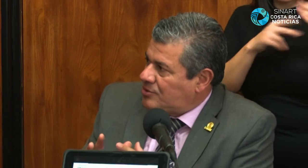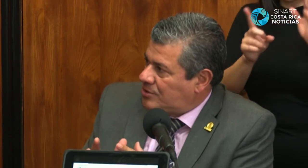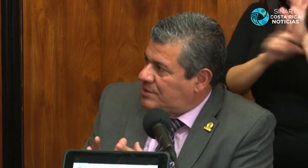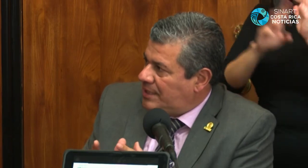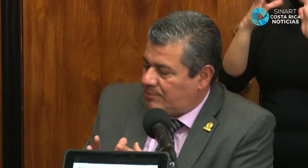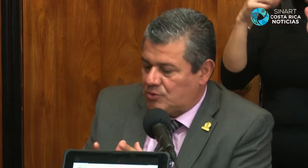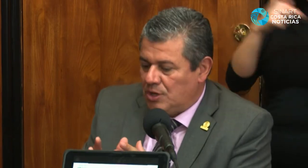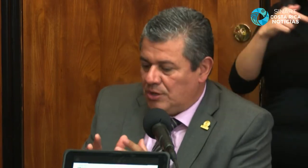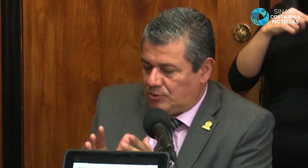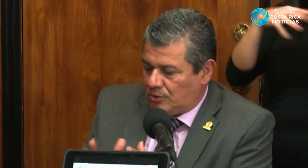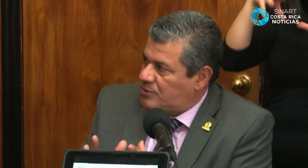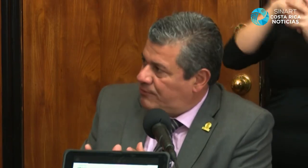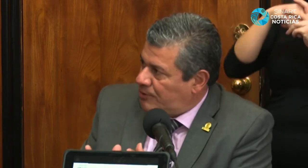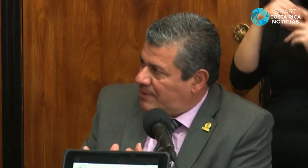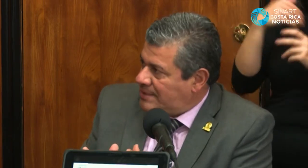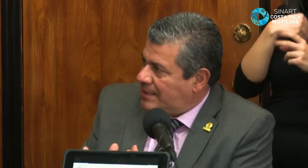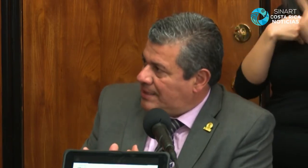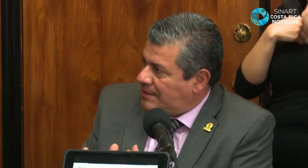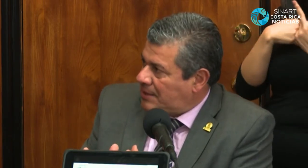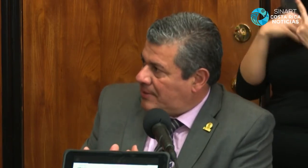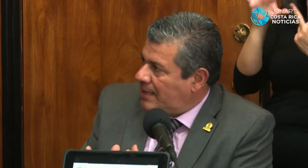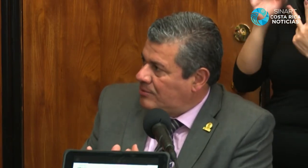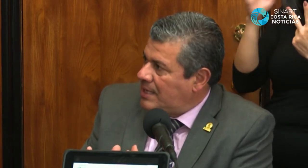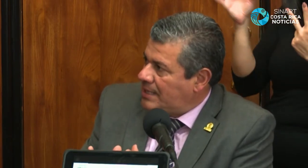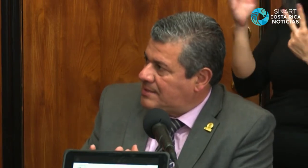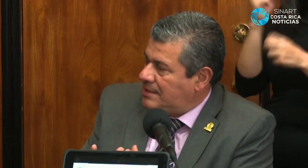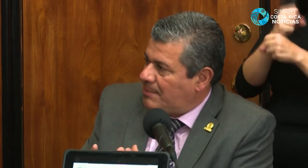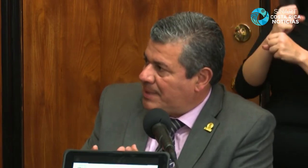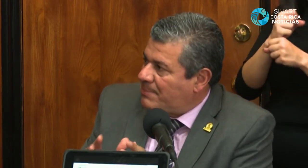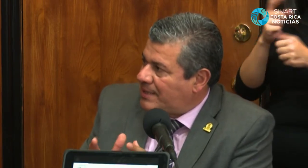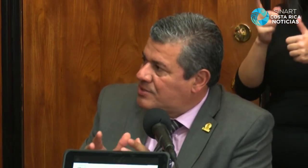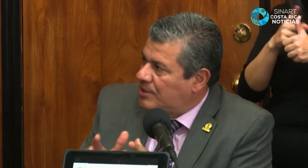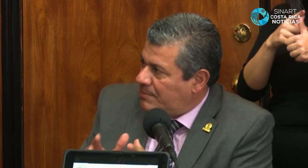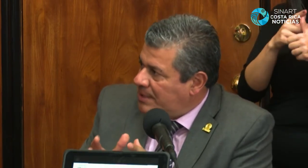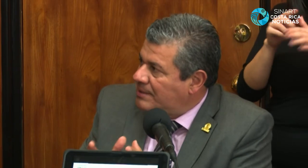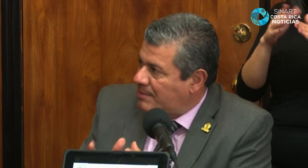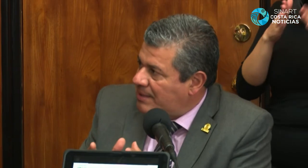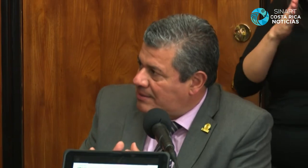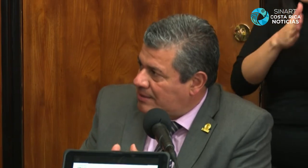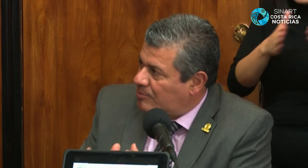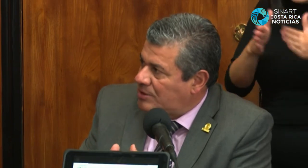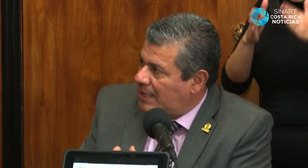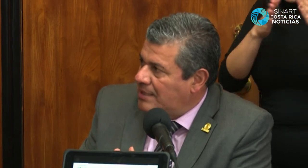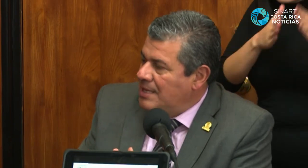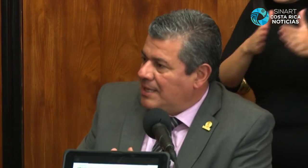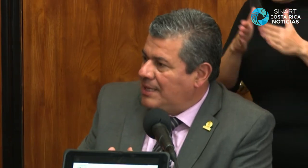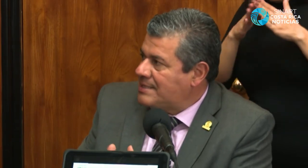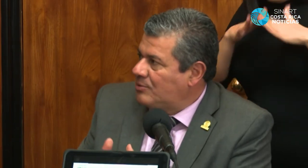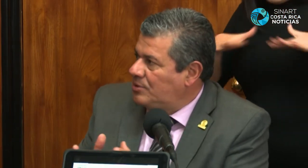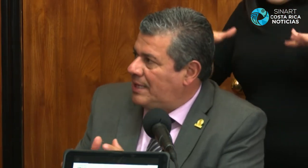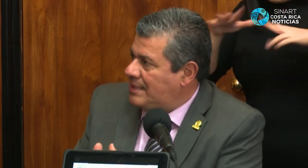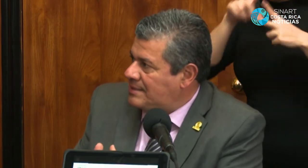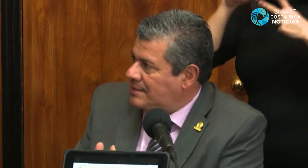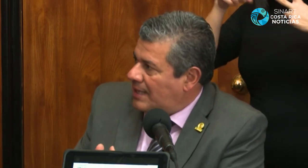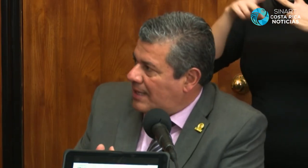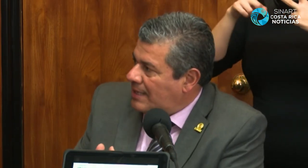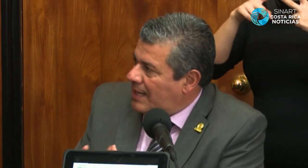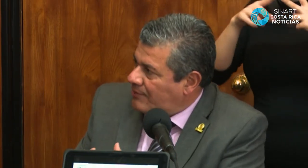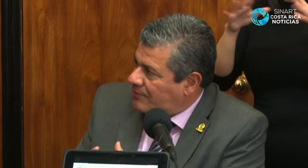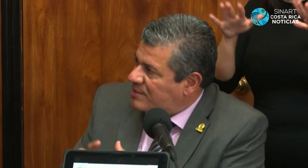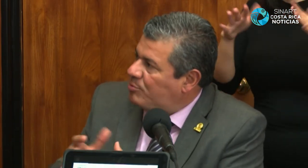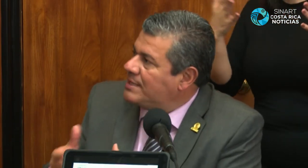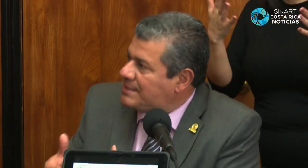amarilla nosotros tenemos dos formas de trabajar. Una es la preparación eminentemente como tal, y la segunda es